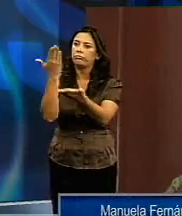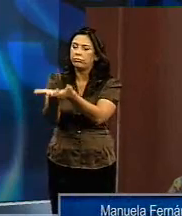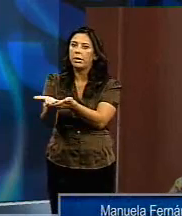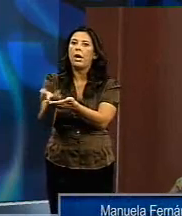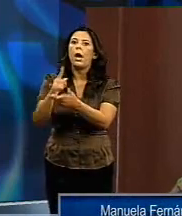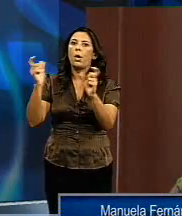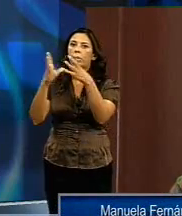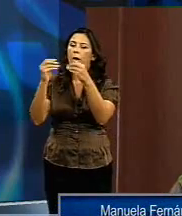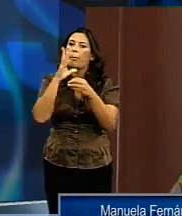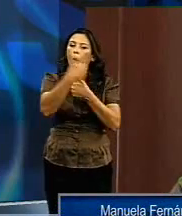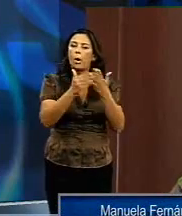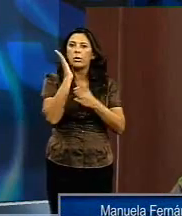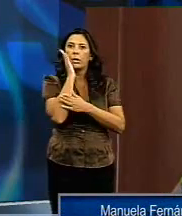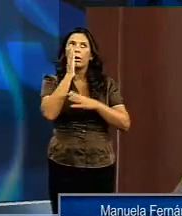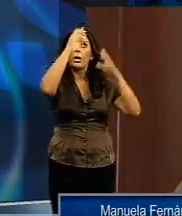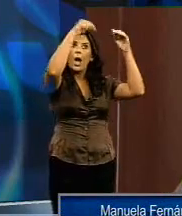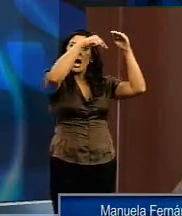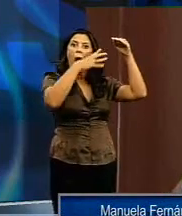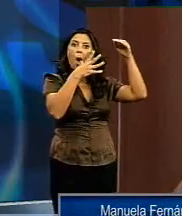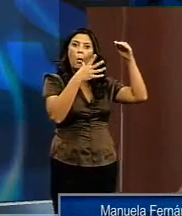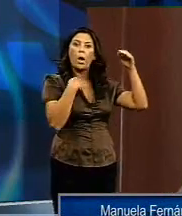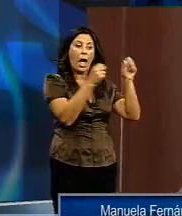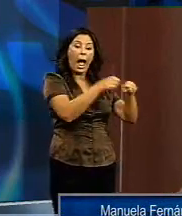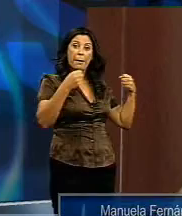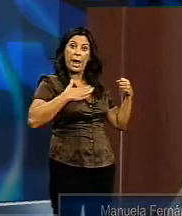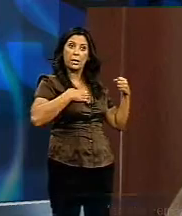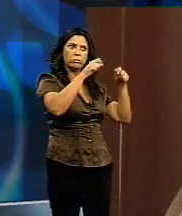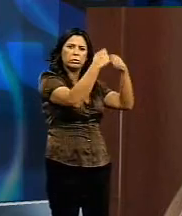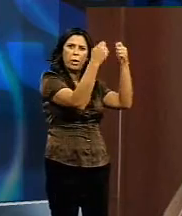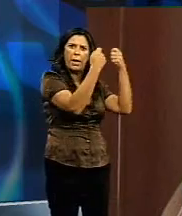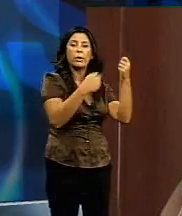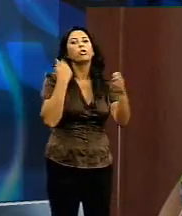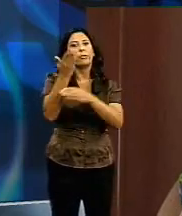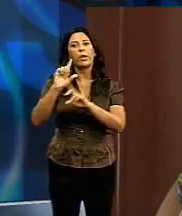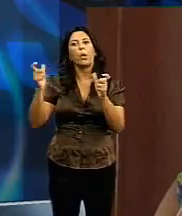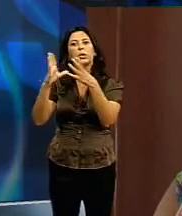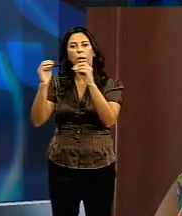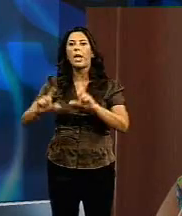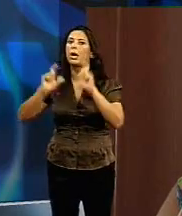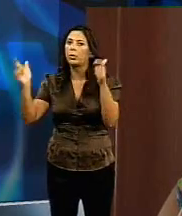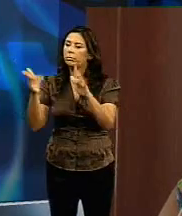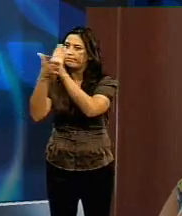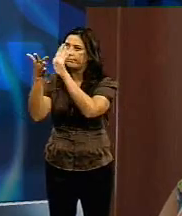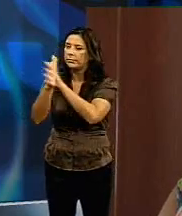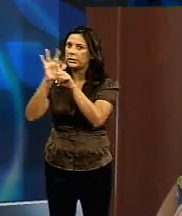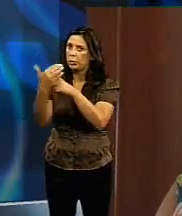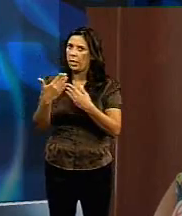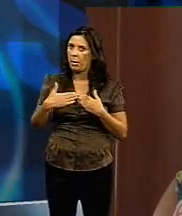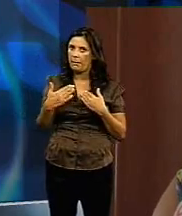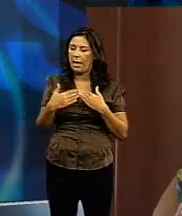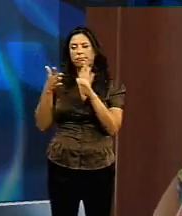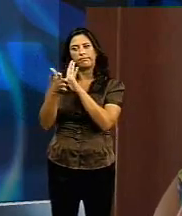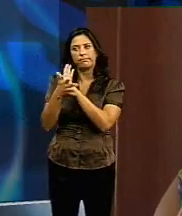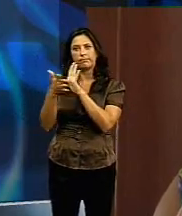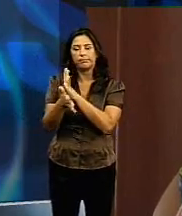del dormitorio, me estropeó el ropero. Fui a la Junta de Andalucía a una reunión, le expliqué lo que me pasaba.